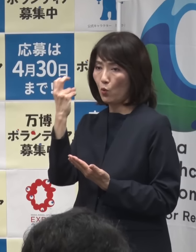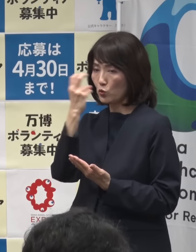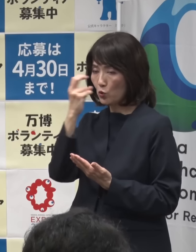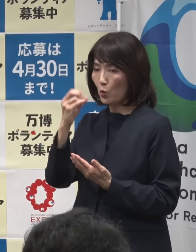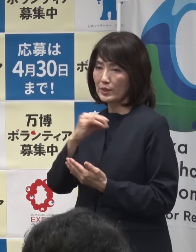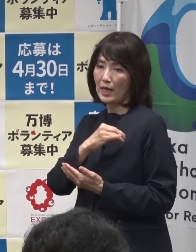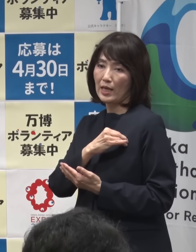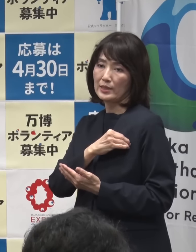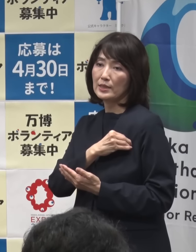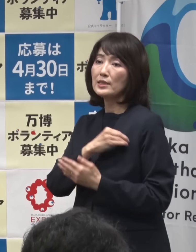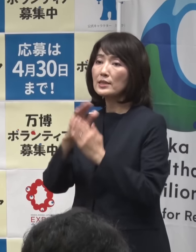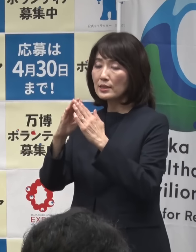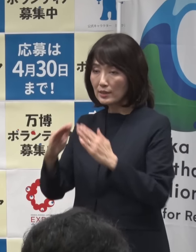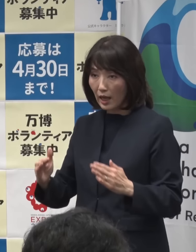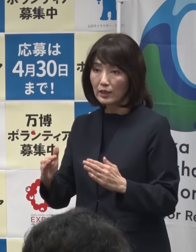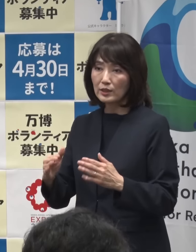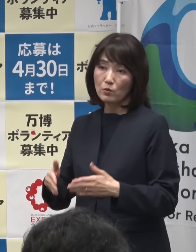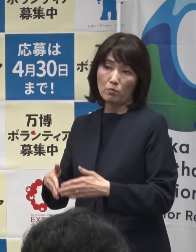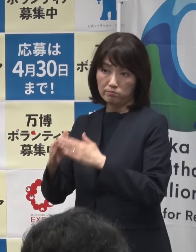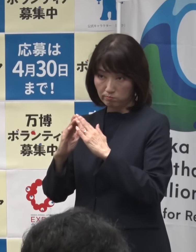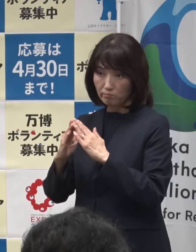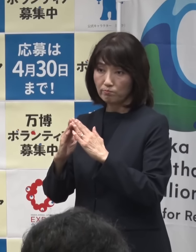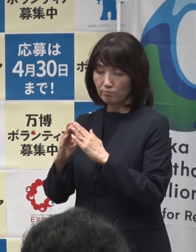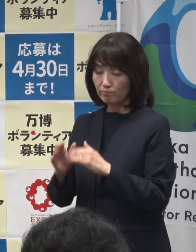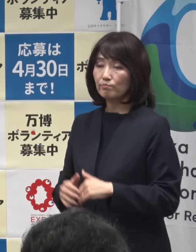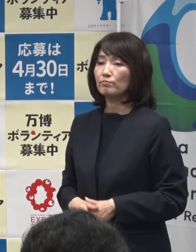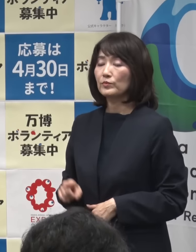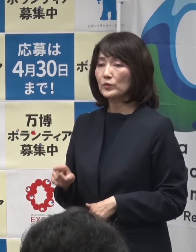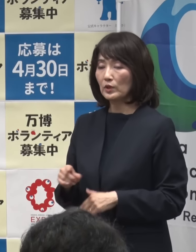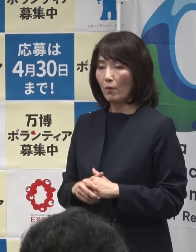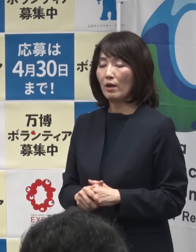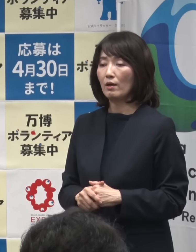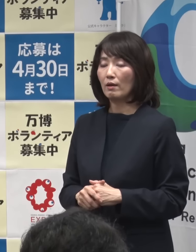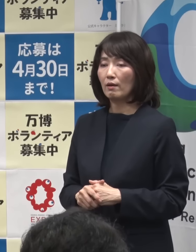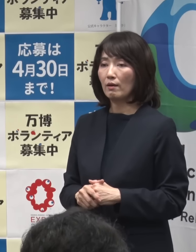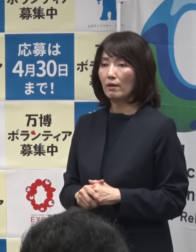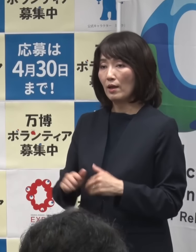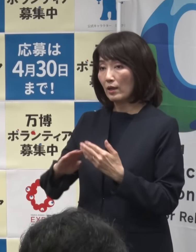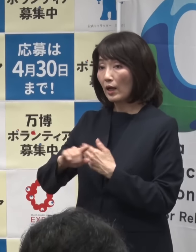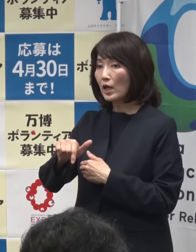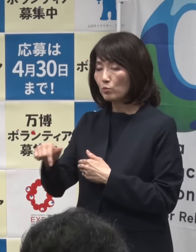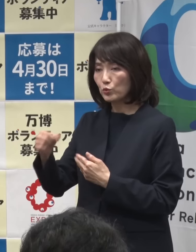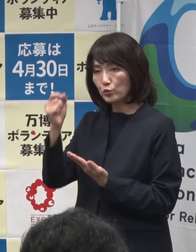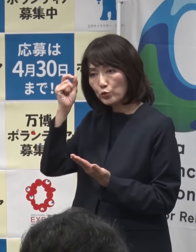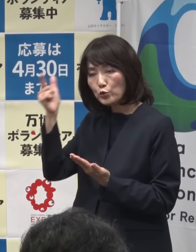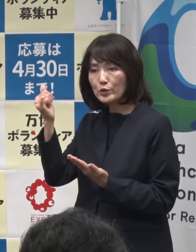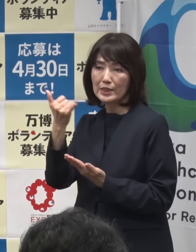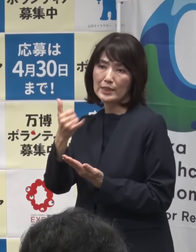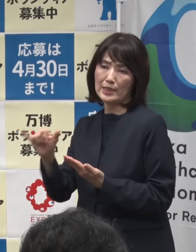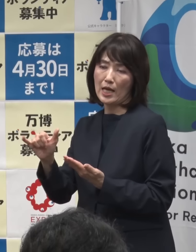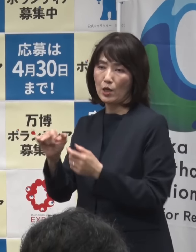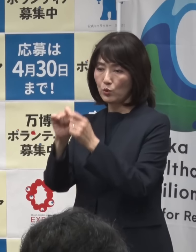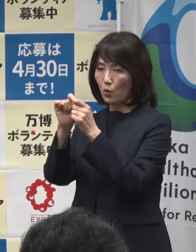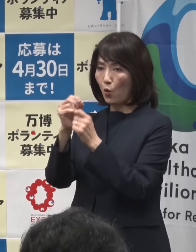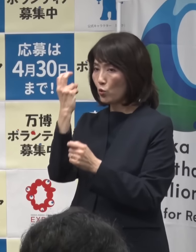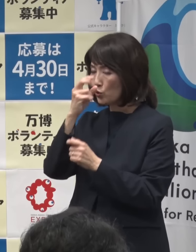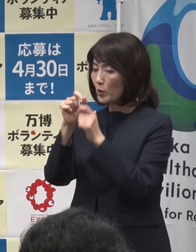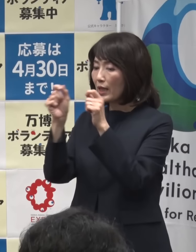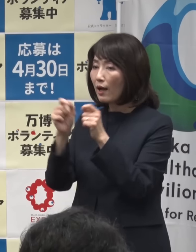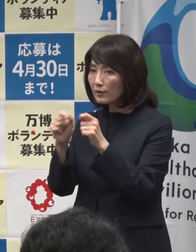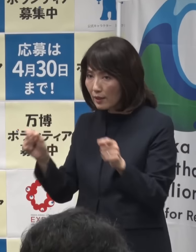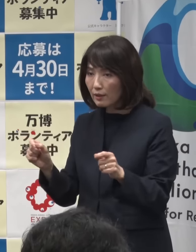を機構において判断されましたから、やはりここはですね、その外部有識者による調査結果を踏まえ